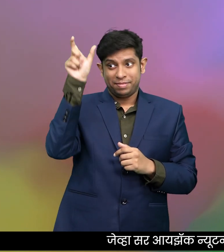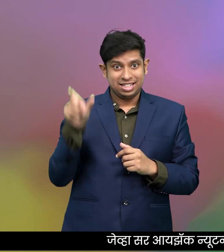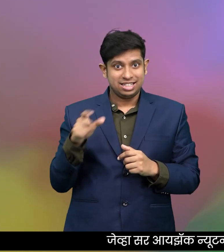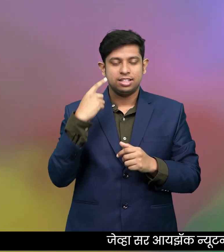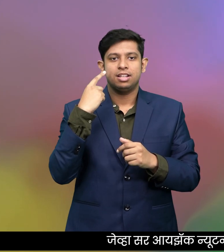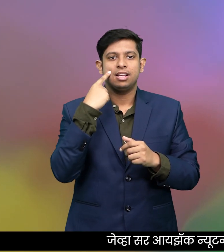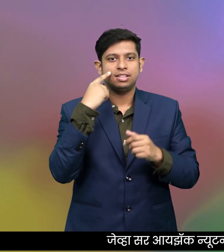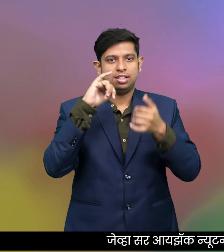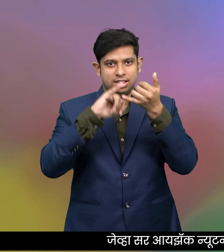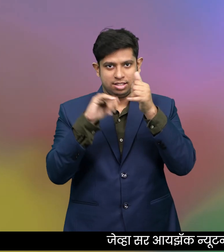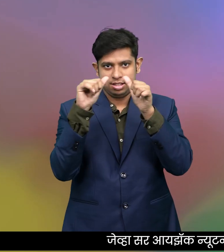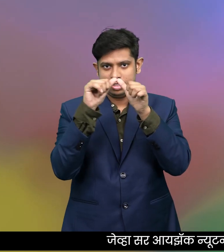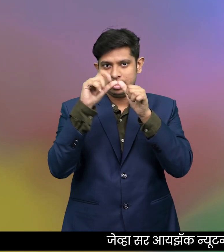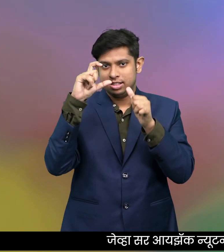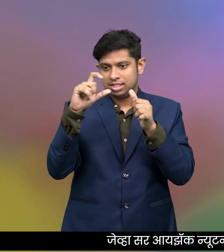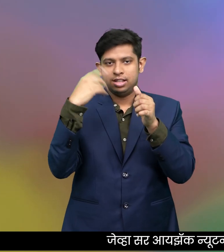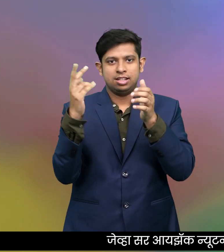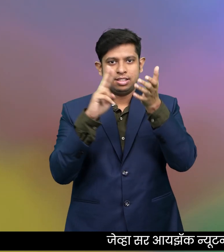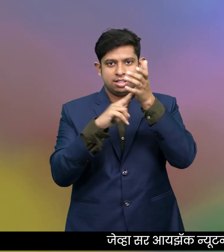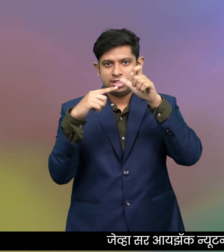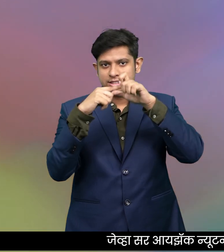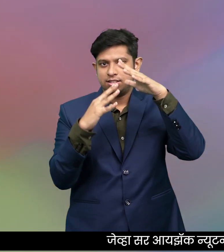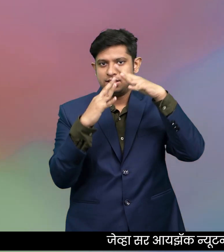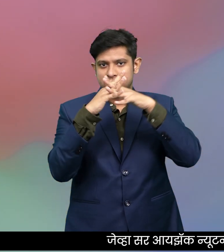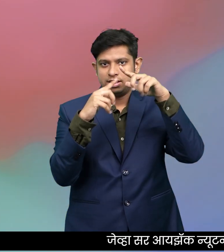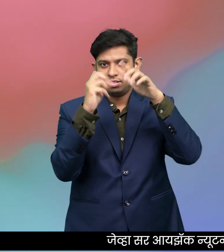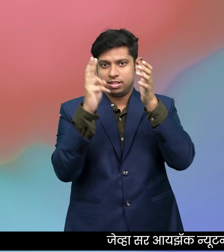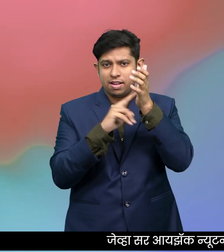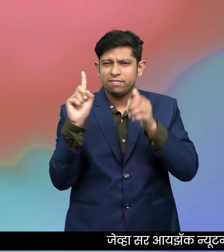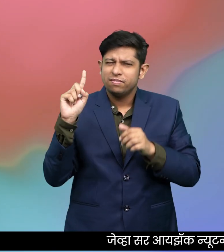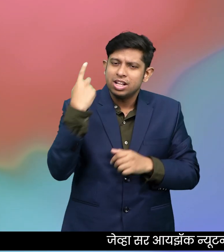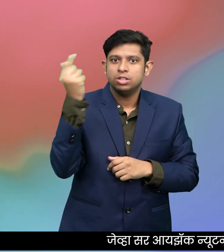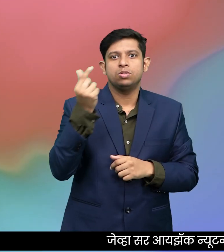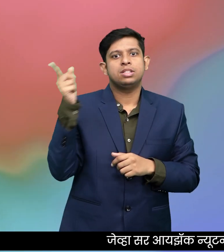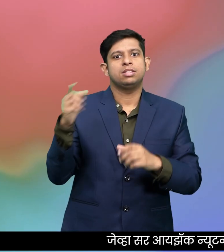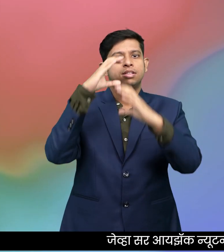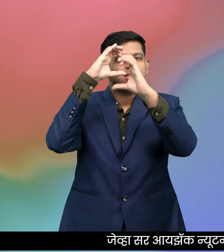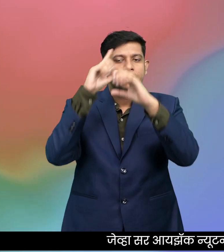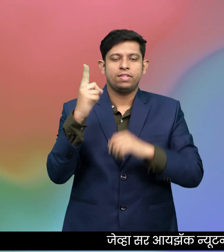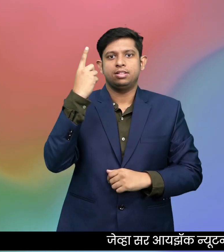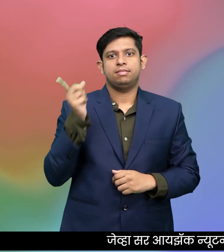जेव्हा सर आयझॅक न्यूटन यांनी ते त्यांच्या दुर्बिणीत बसवले होते.